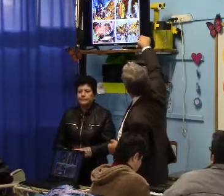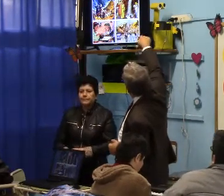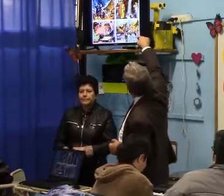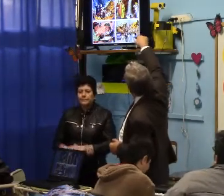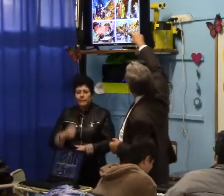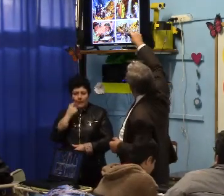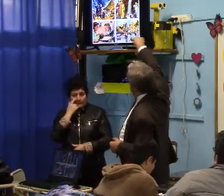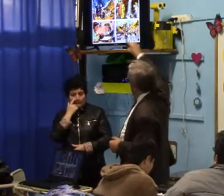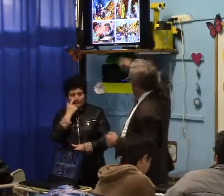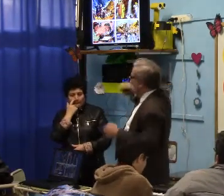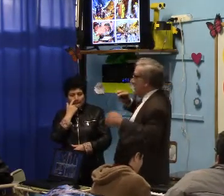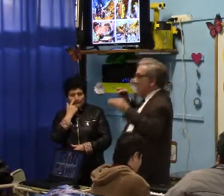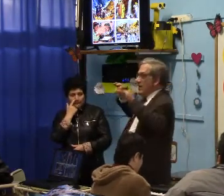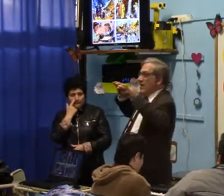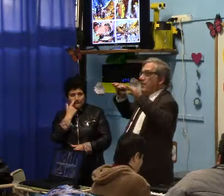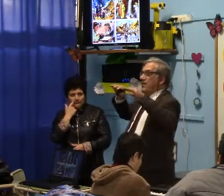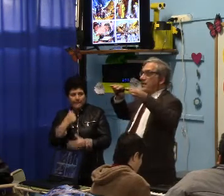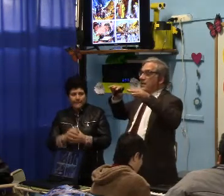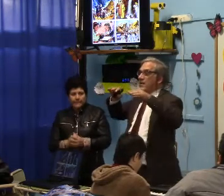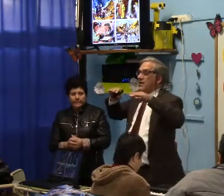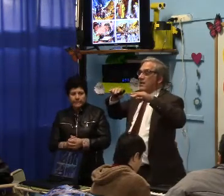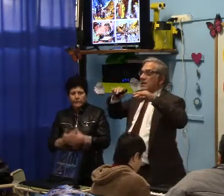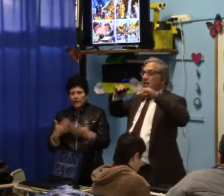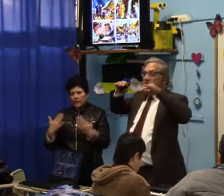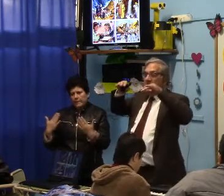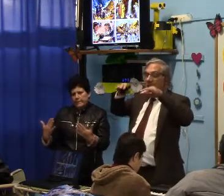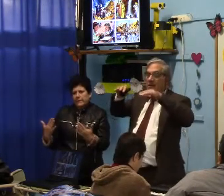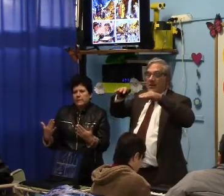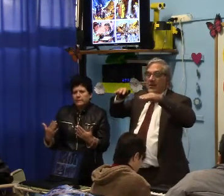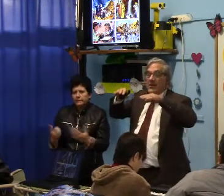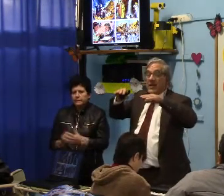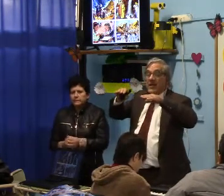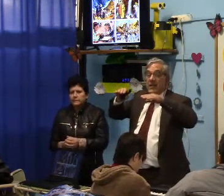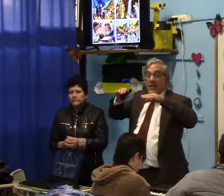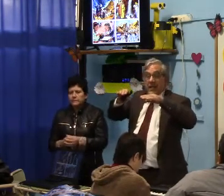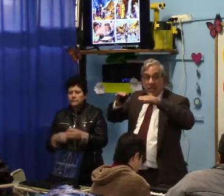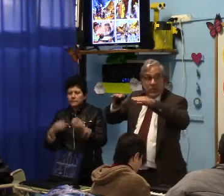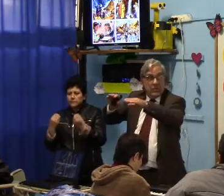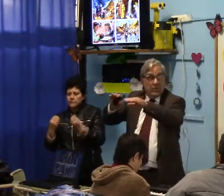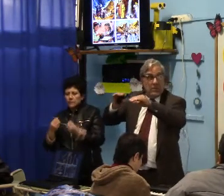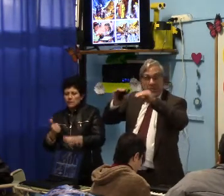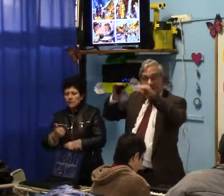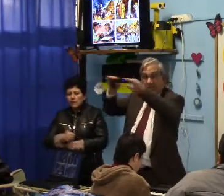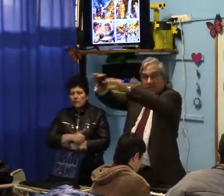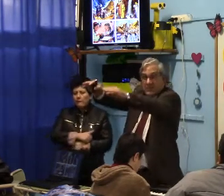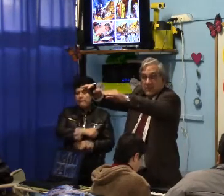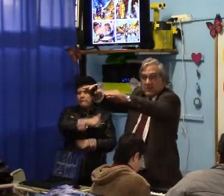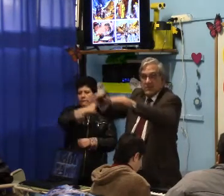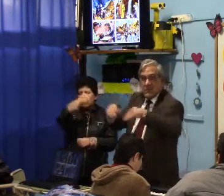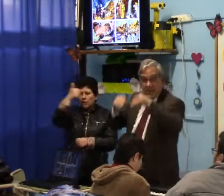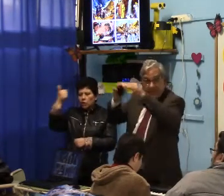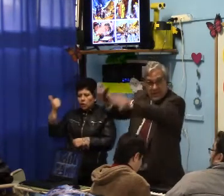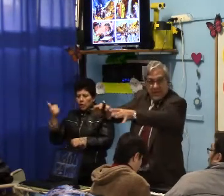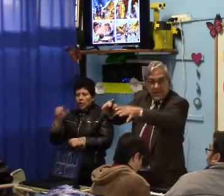Ok. Le permite tener la victoria en Jericó y